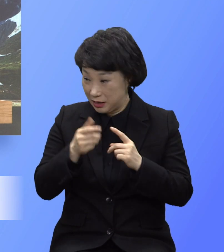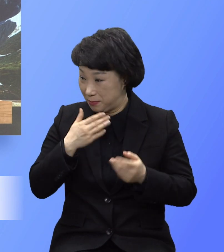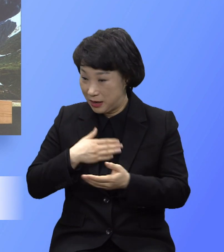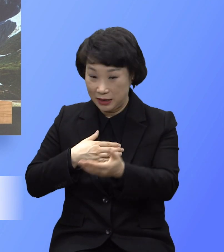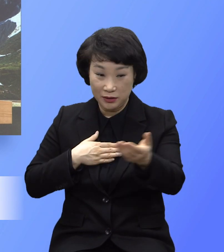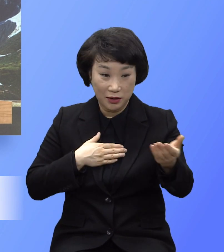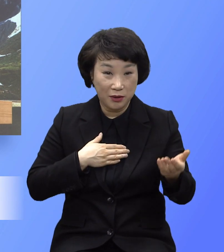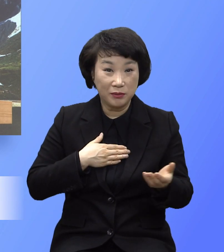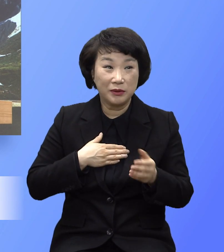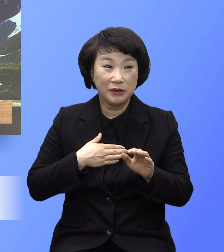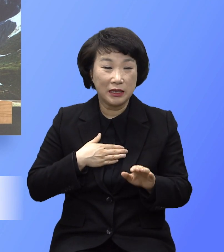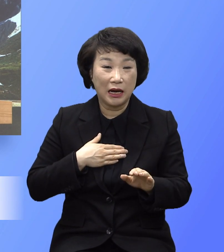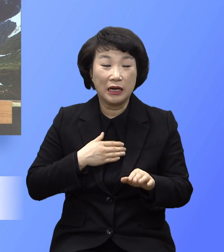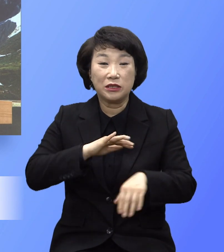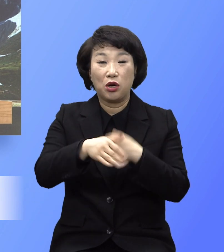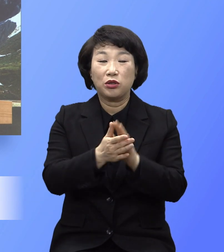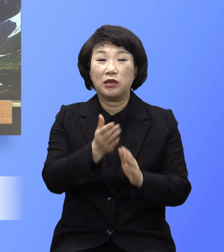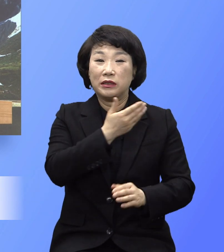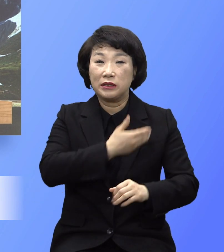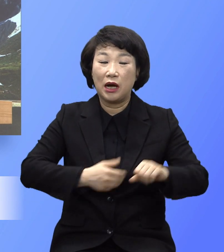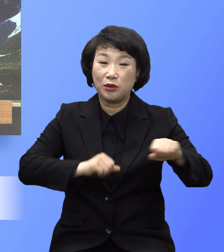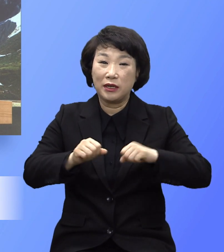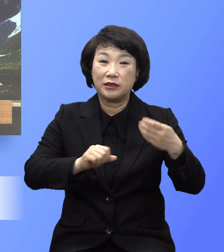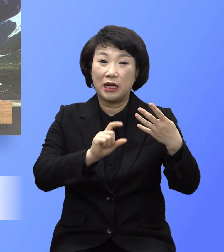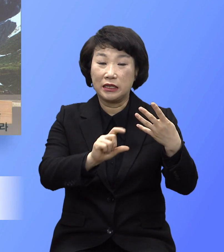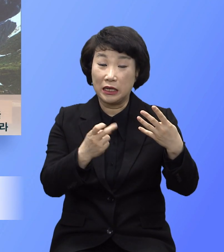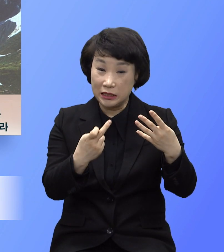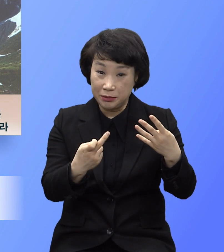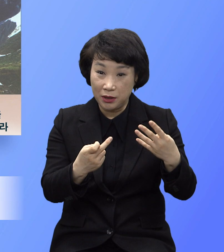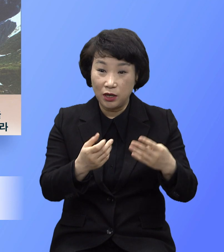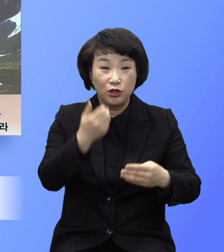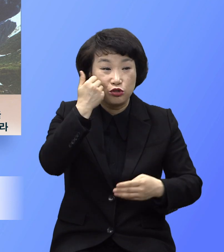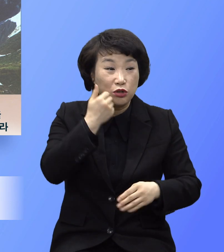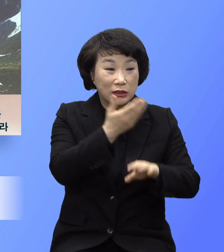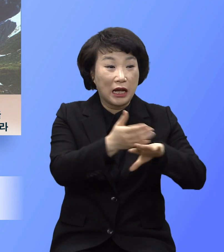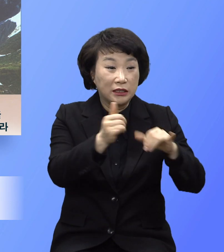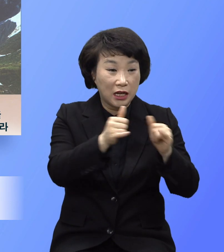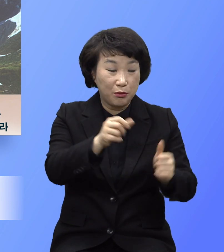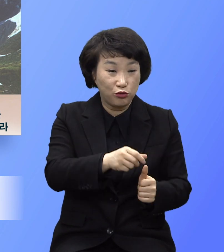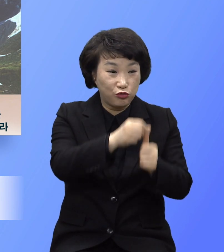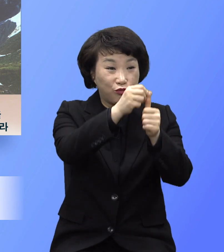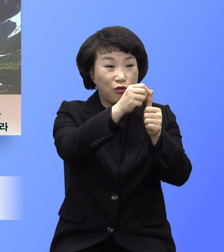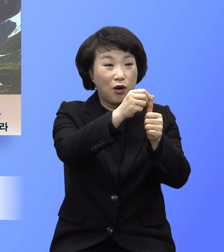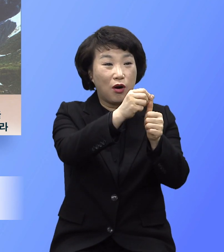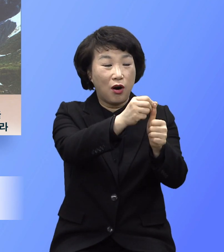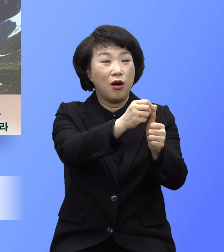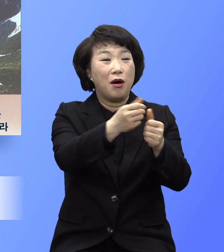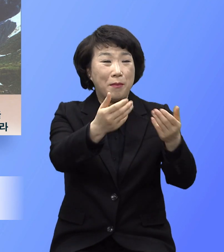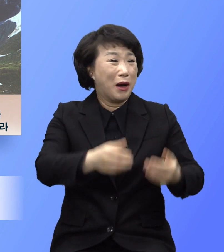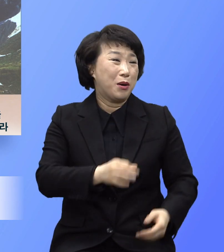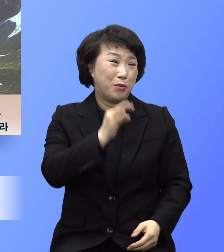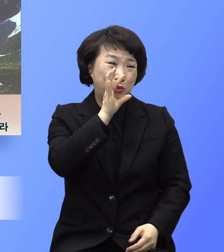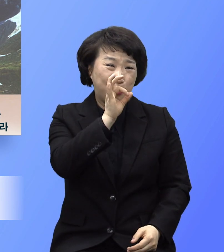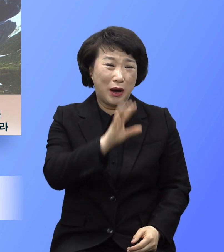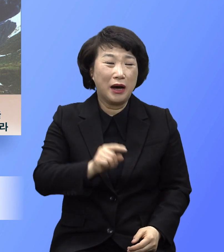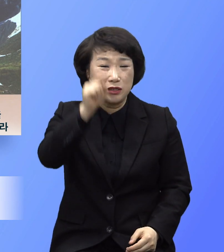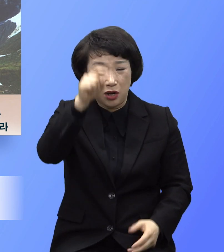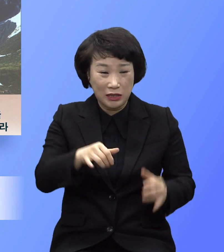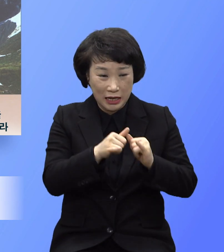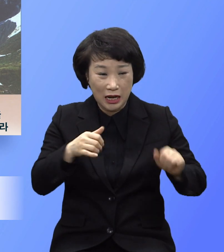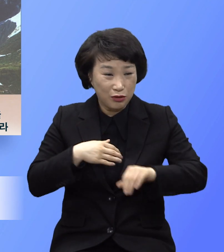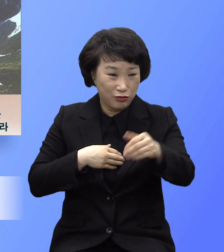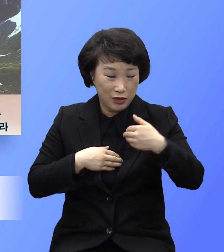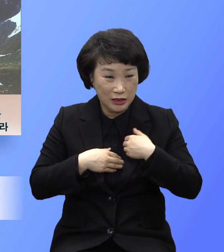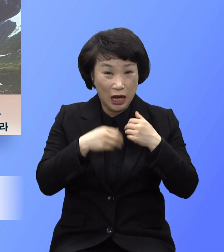이해되십니까? 사도행전 4장 12절에 다른 이로서는 구원 얻을 수 없나니